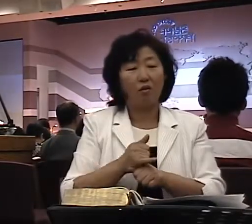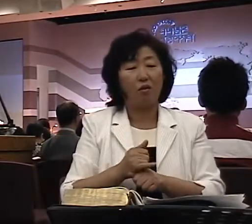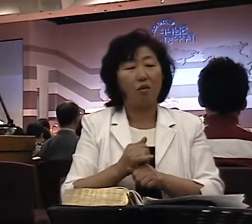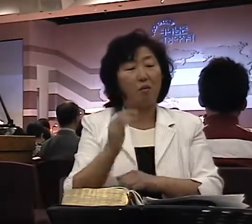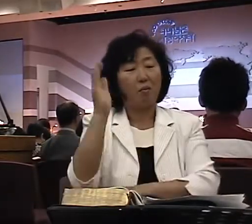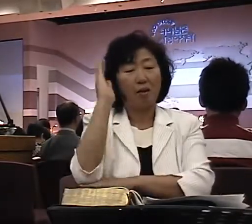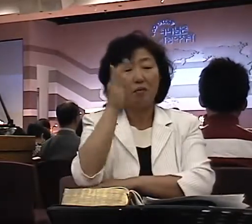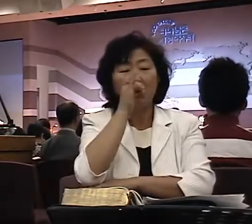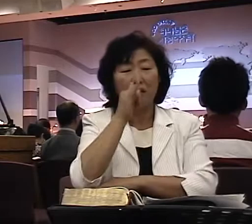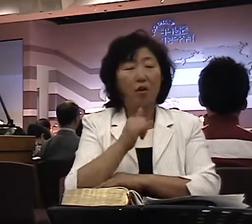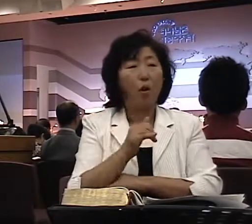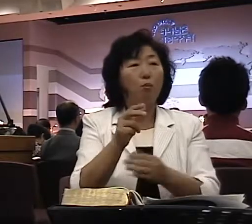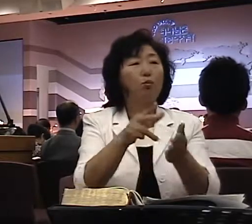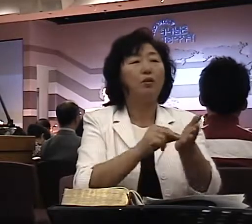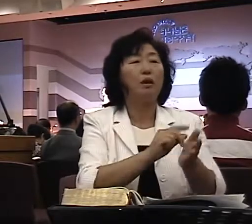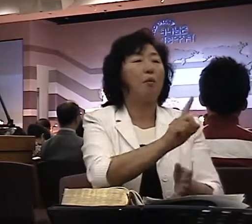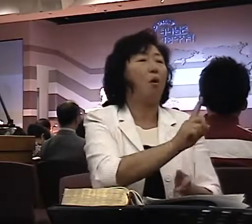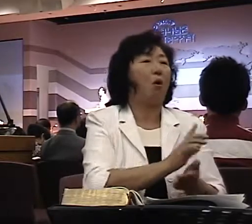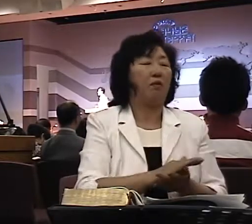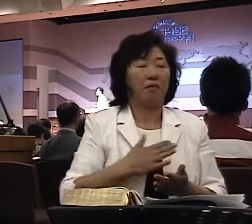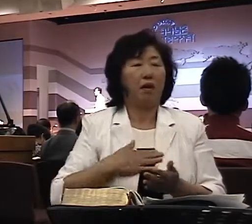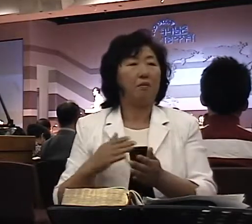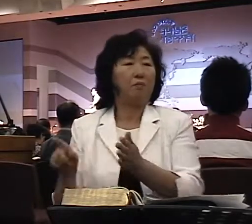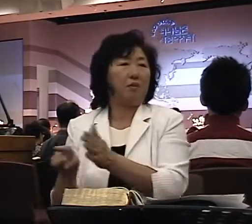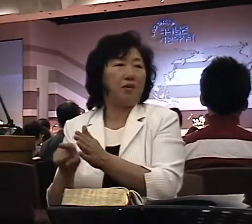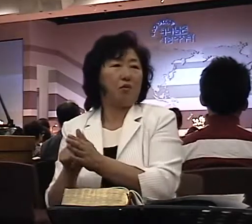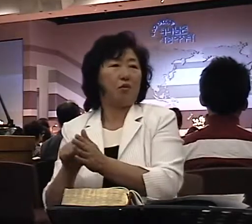문제는 내가 그것을 믿어야 하는 것입니다.